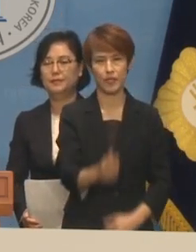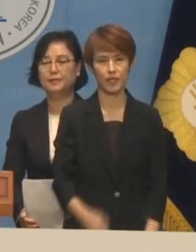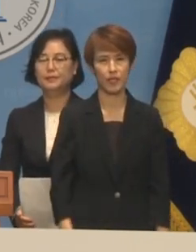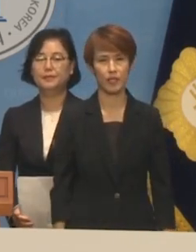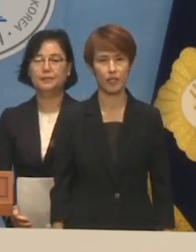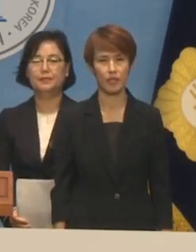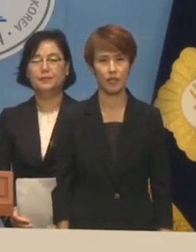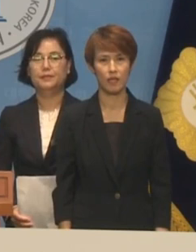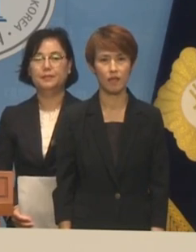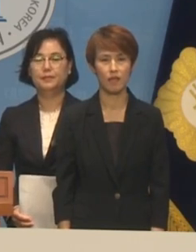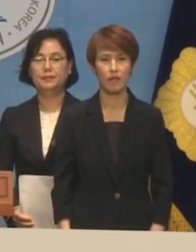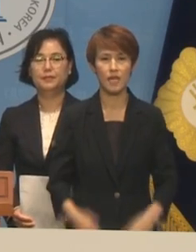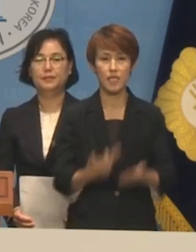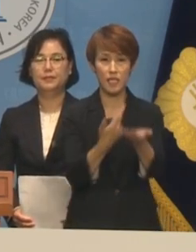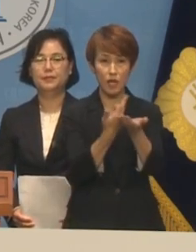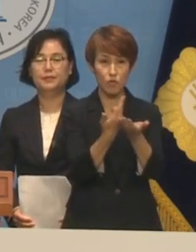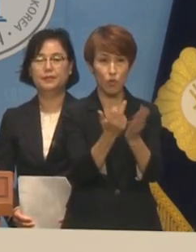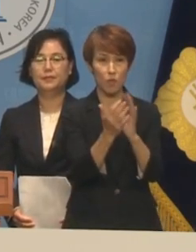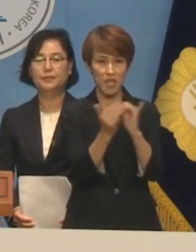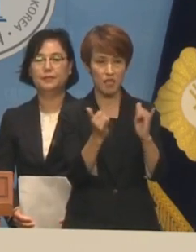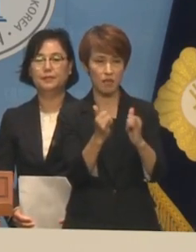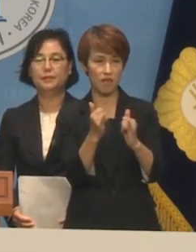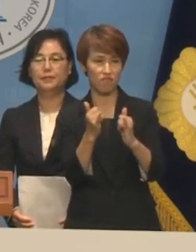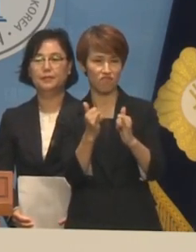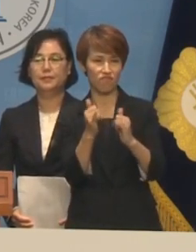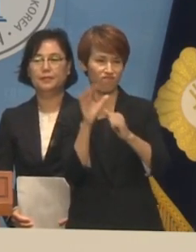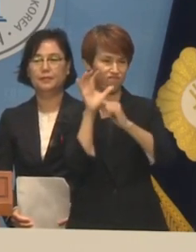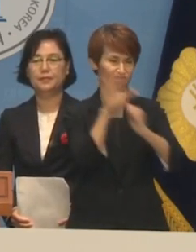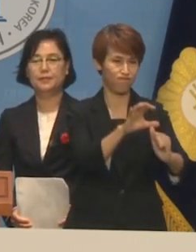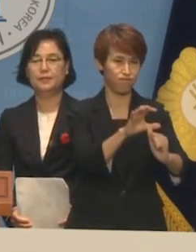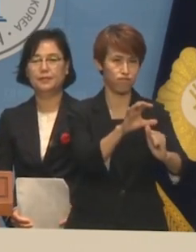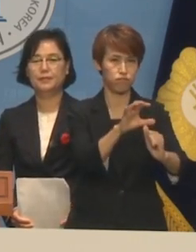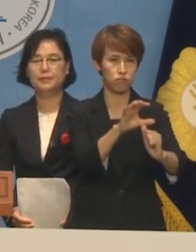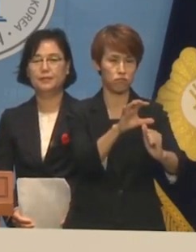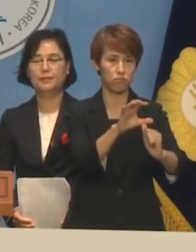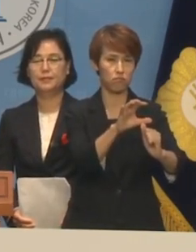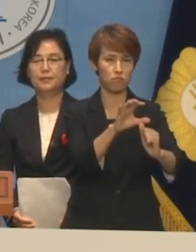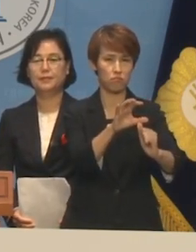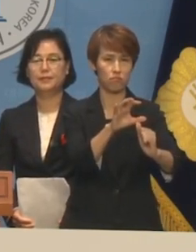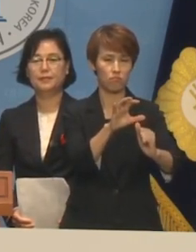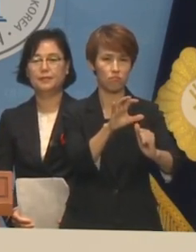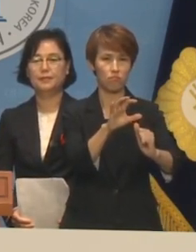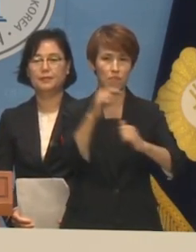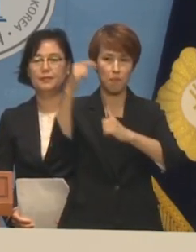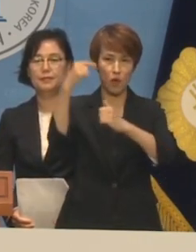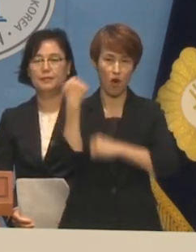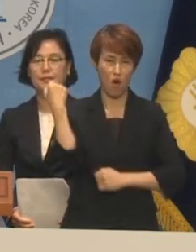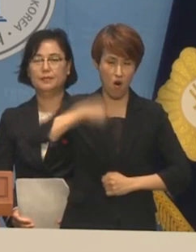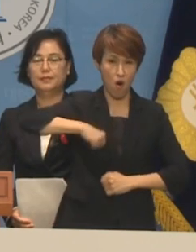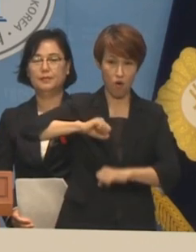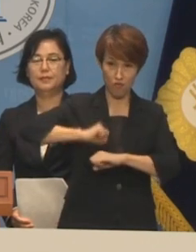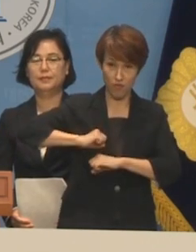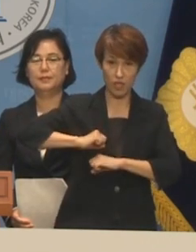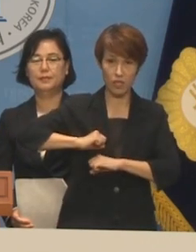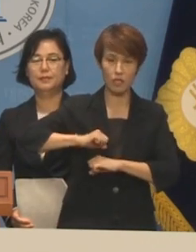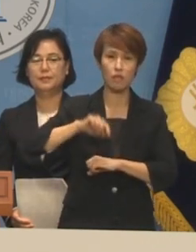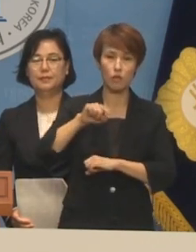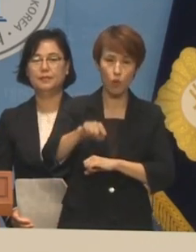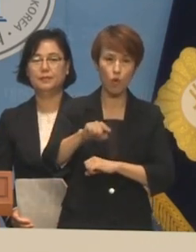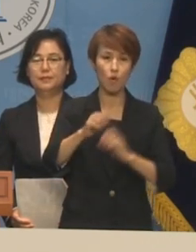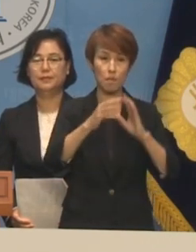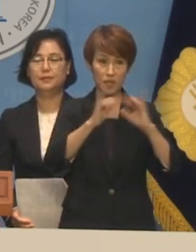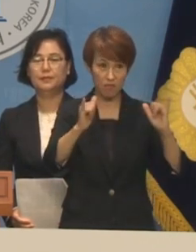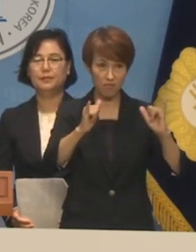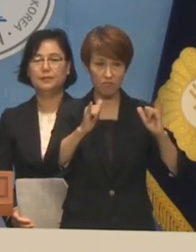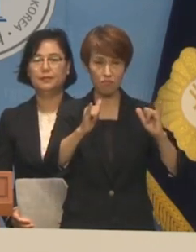4.3 제주도민을 진압하라는 명령을 거부한 군인들과 민간인 수만 명을 학살한 것으로 추정한